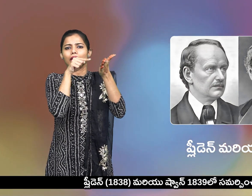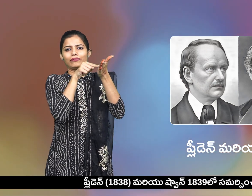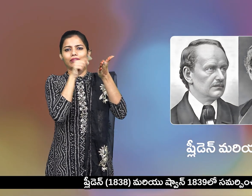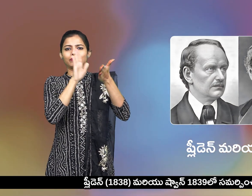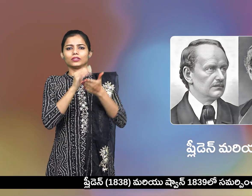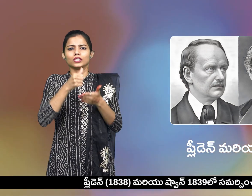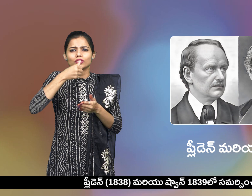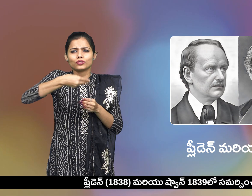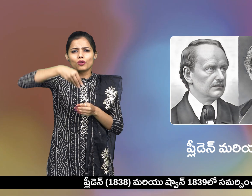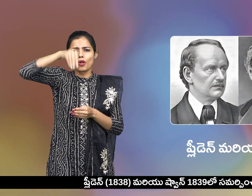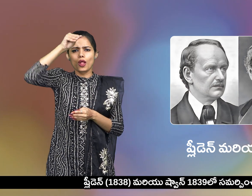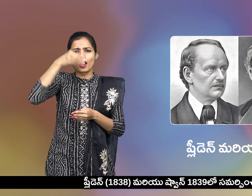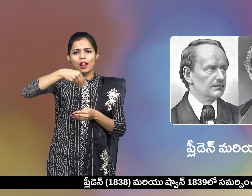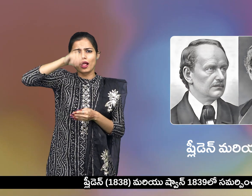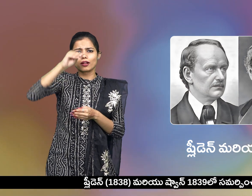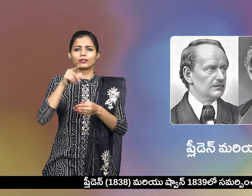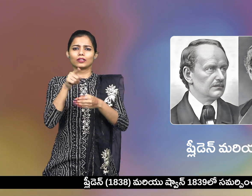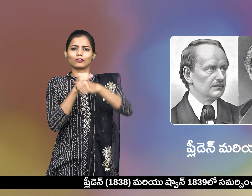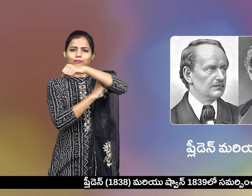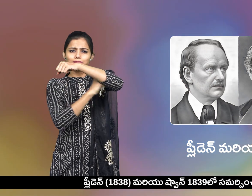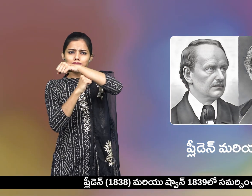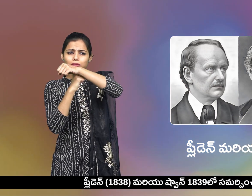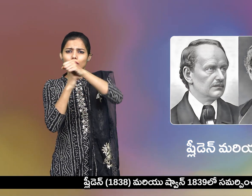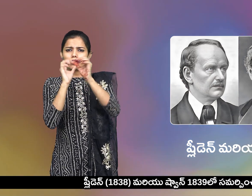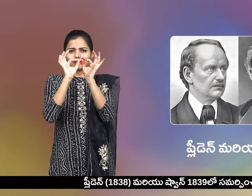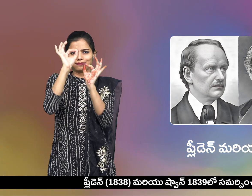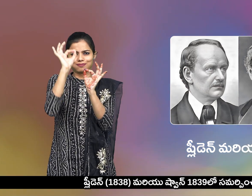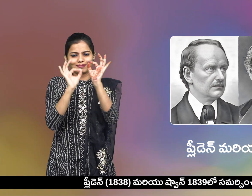ప్లీడెన్ 1838 మరియు ష్వాన్